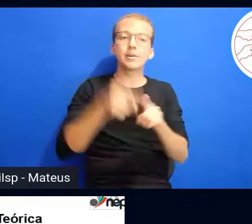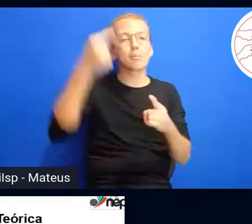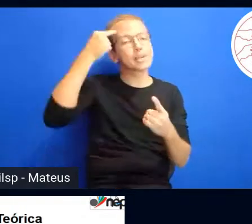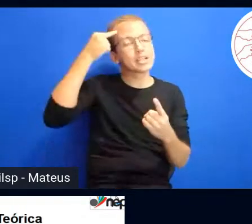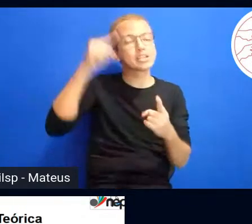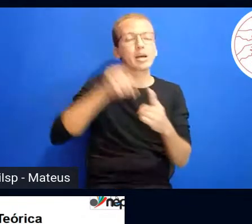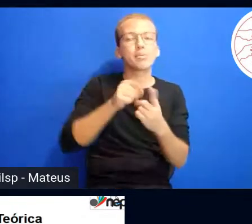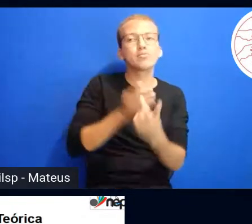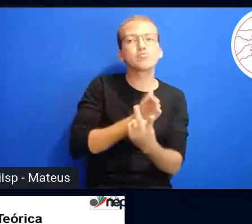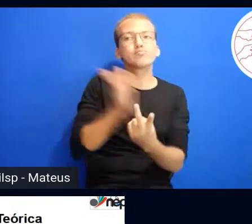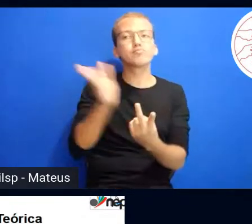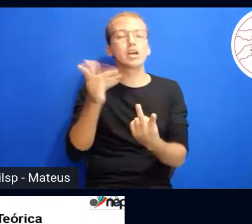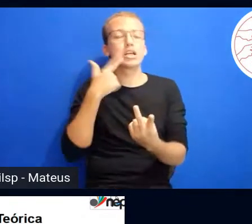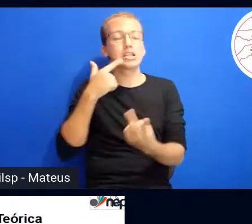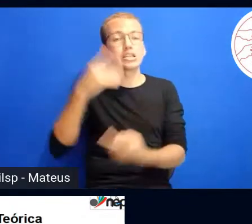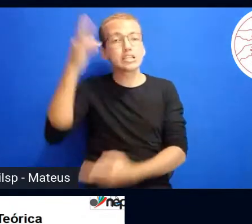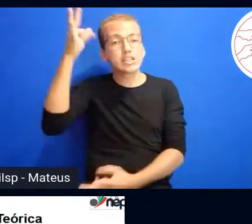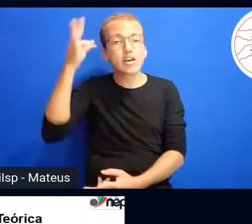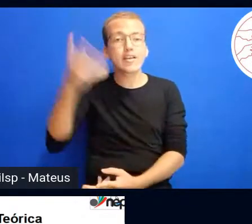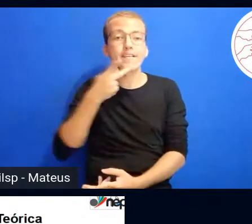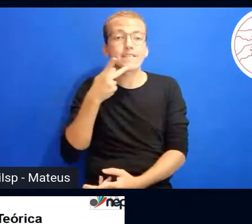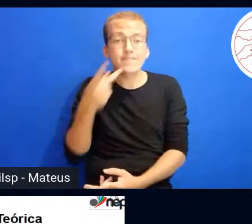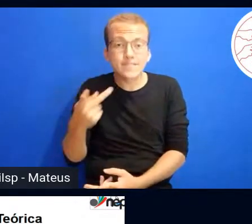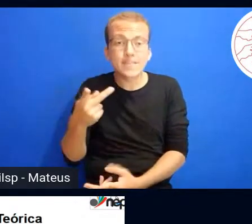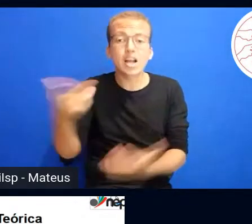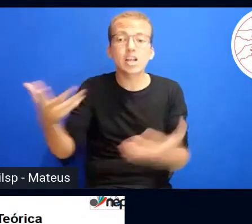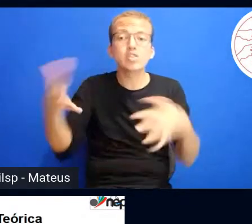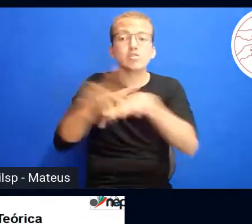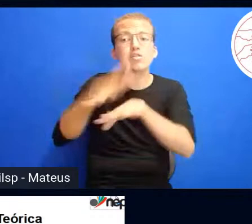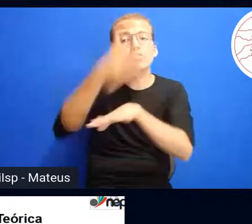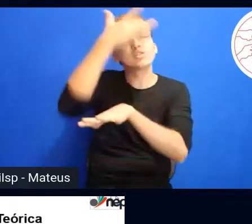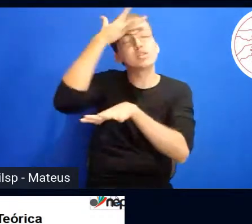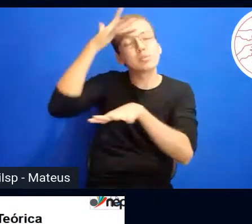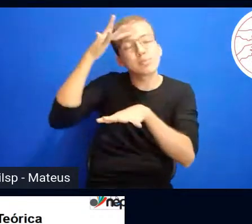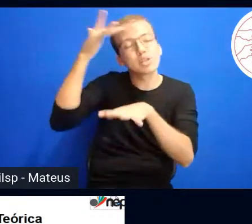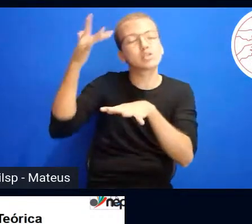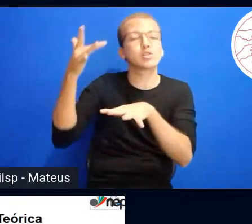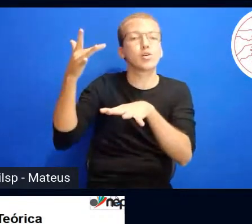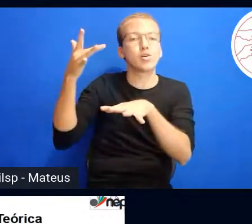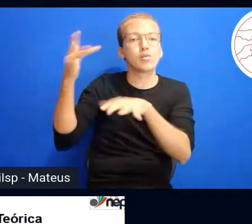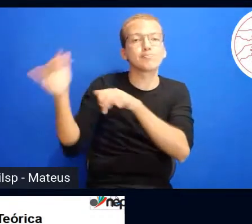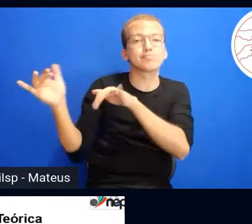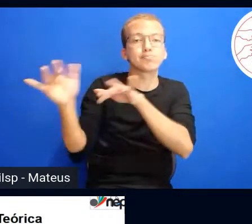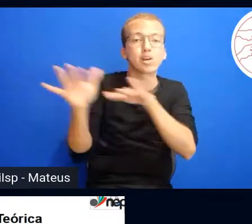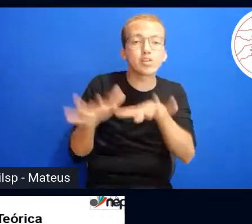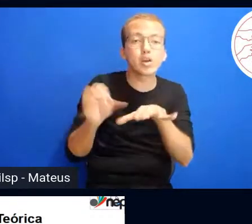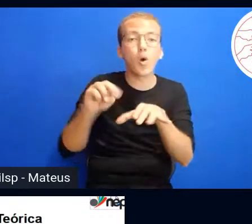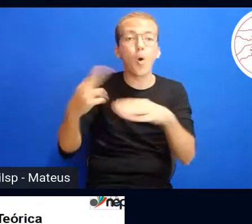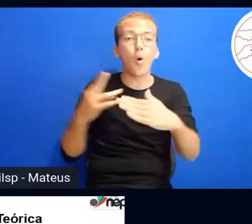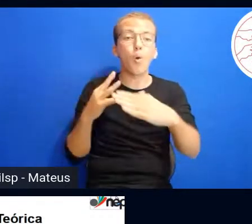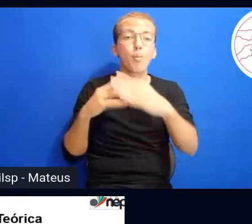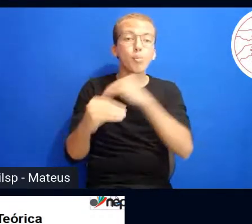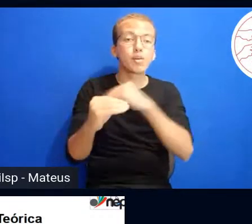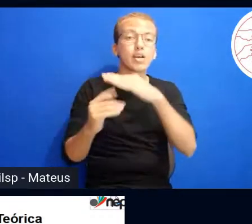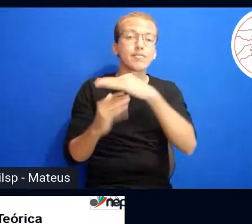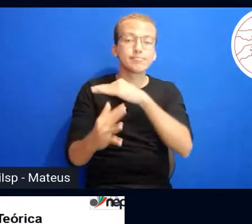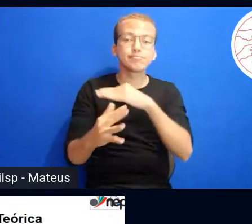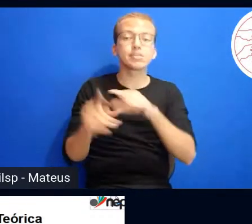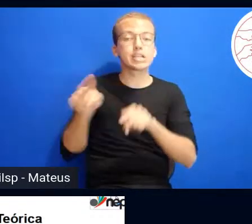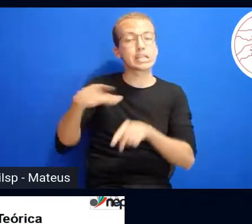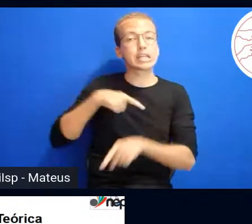falam sobre a inclusão de pessoas refugiadas ou imigrantes. E aí, para isso, nós nos apoiamos em Moreira,